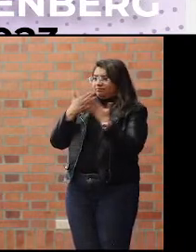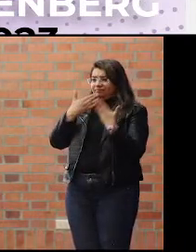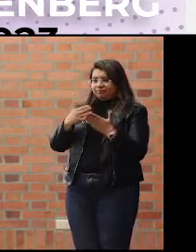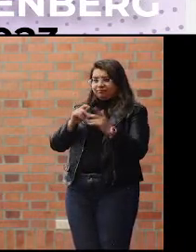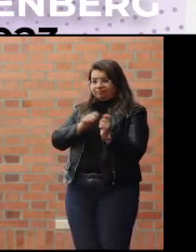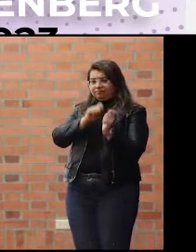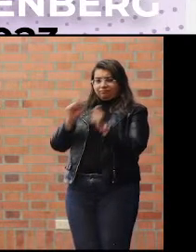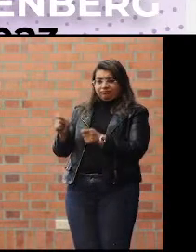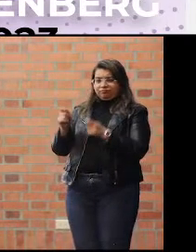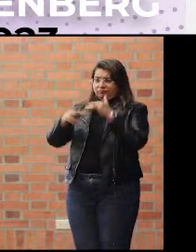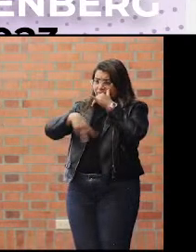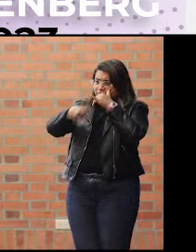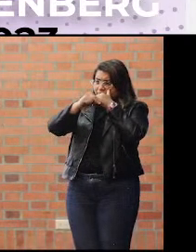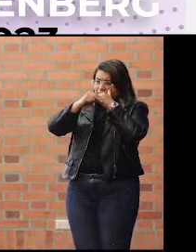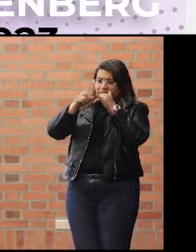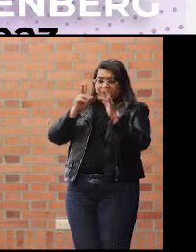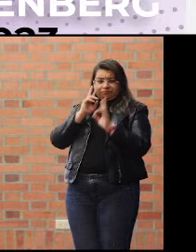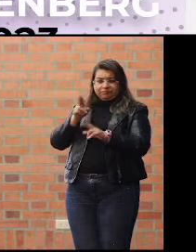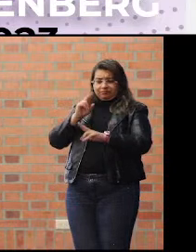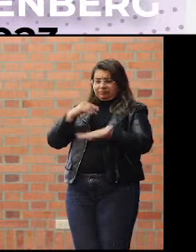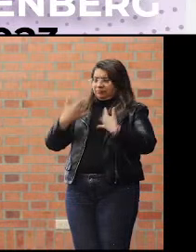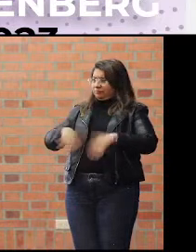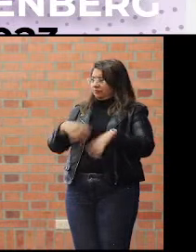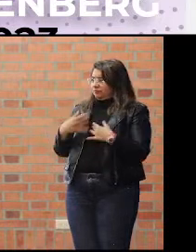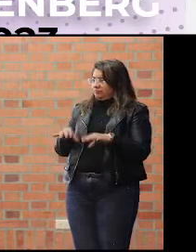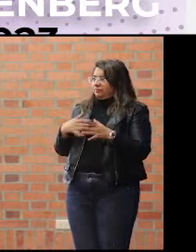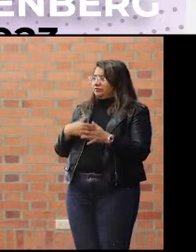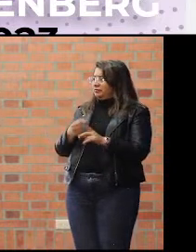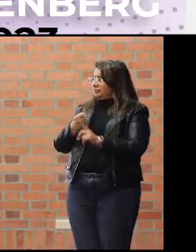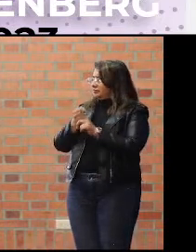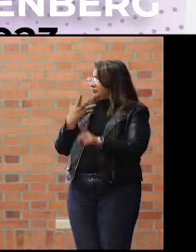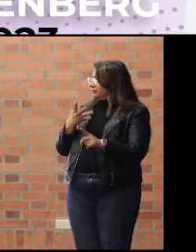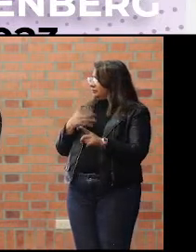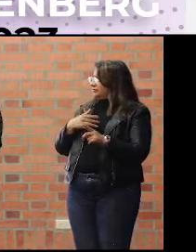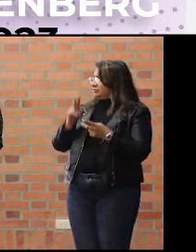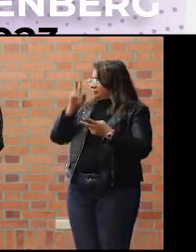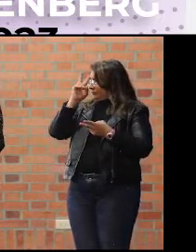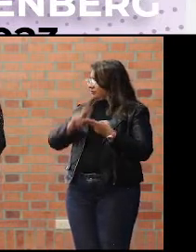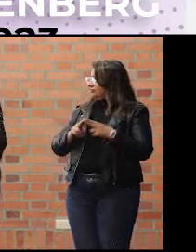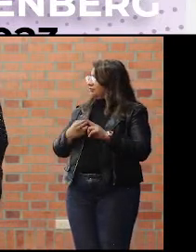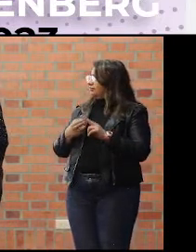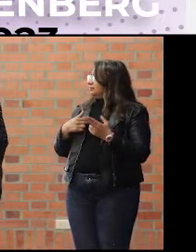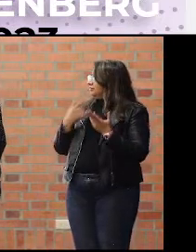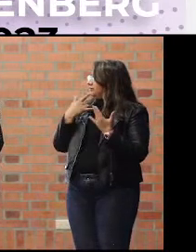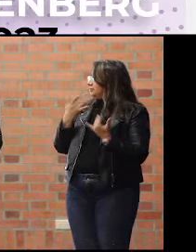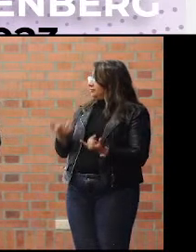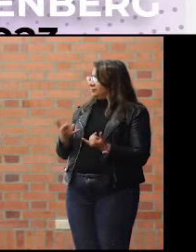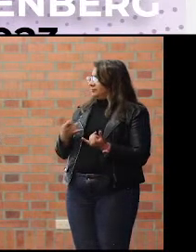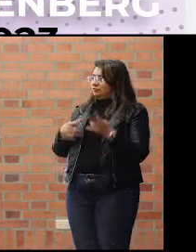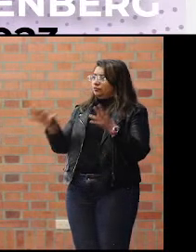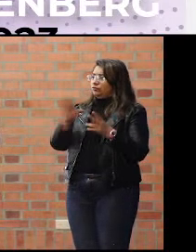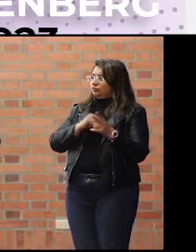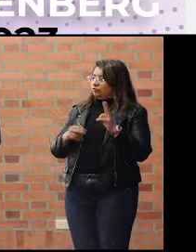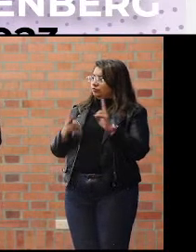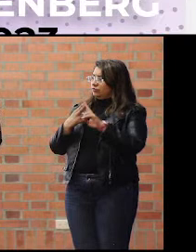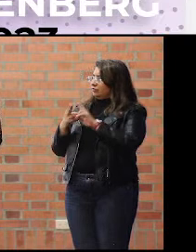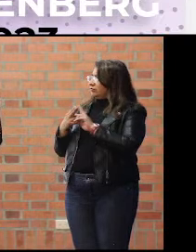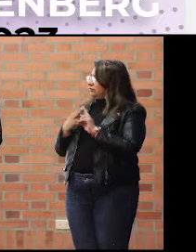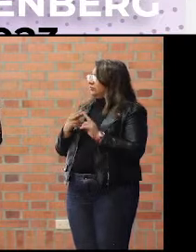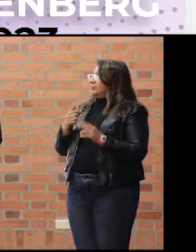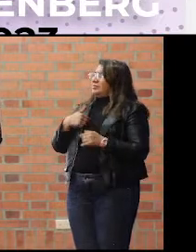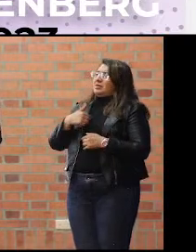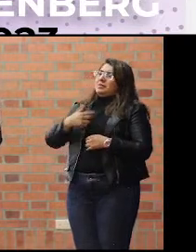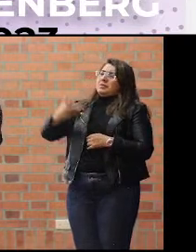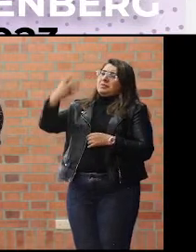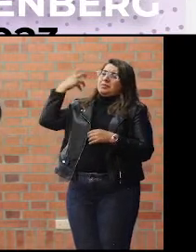San antropóloga y demógrafa libertaria irreverente e imparable que hizo tanto por Colombia yo la conocía